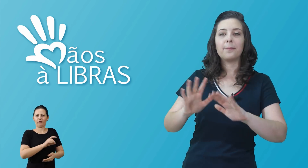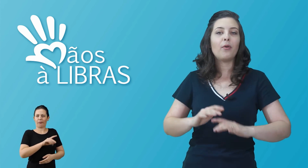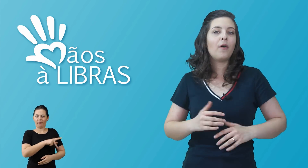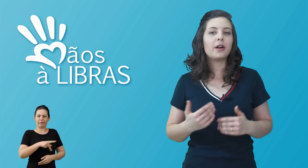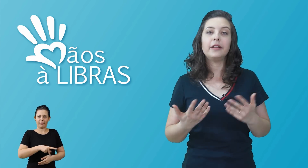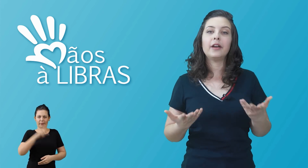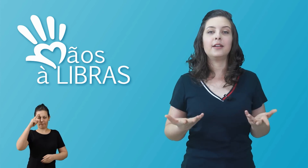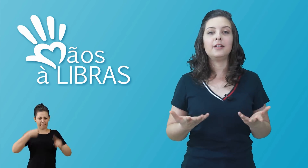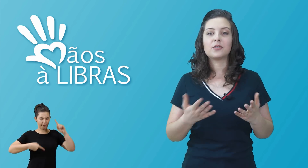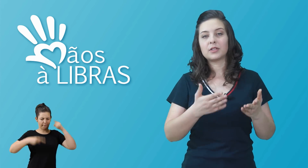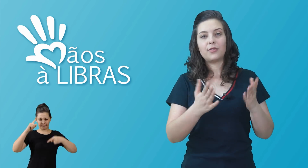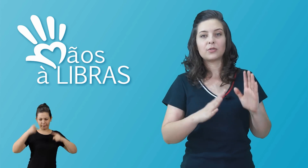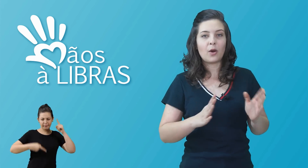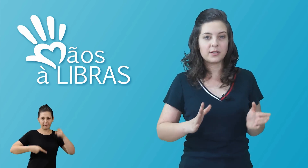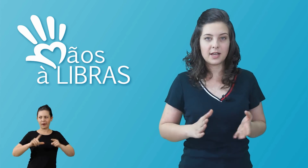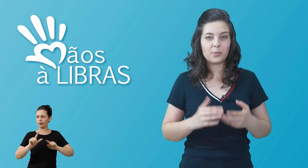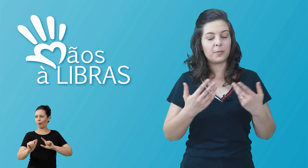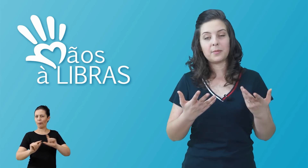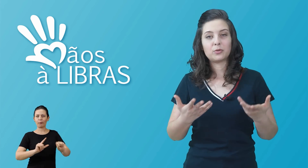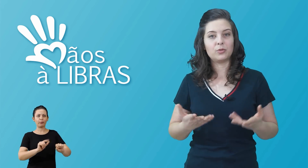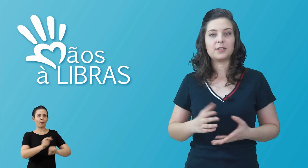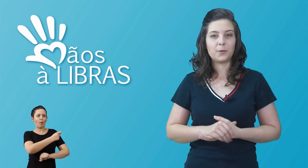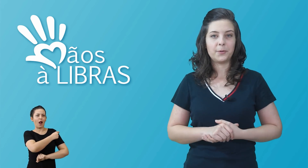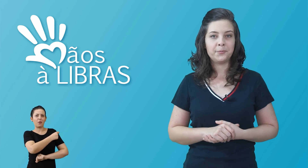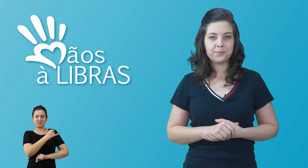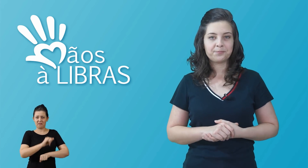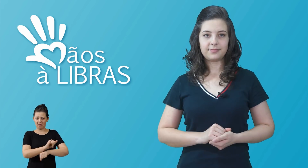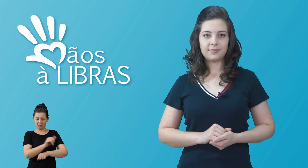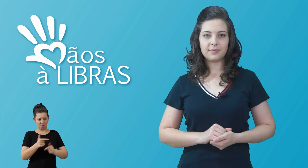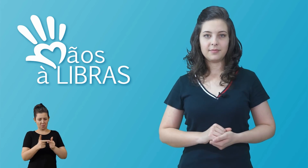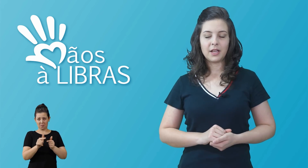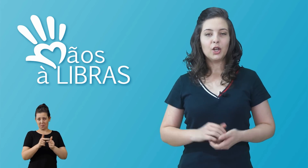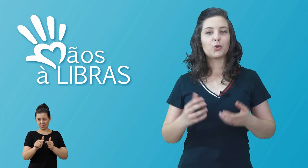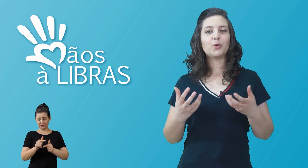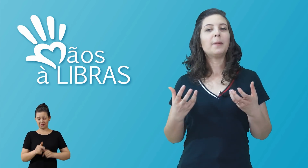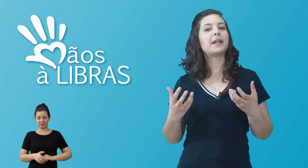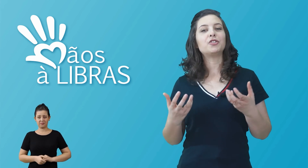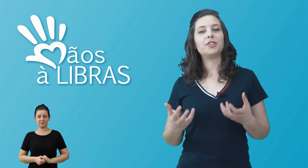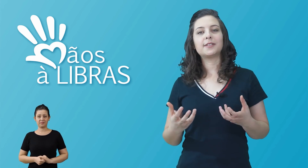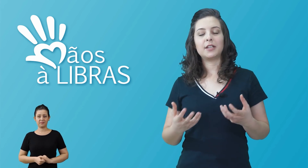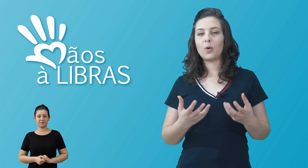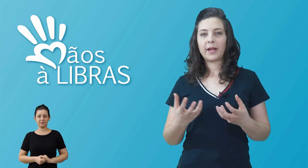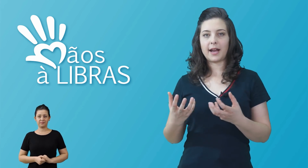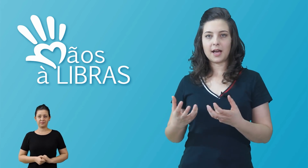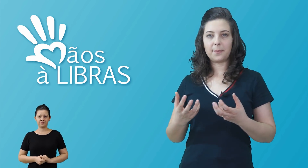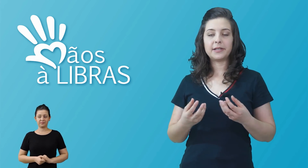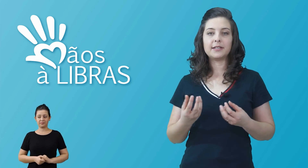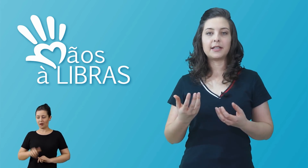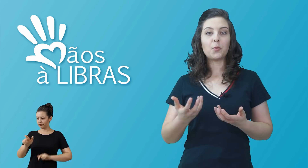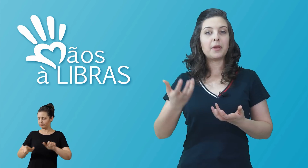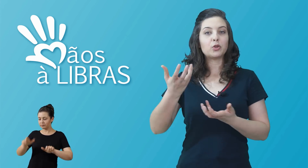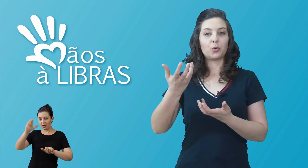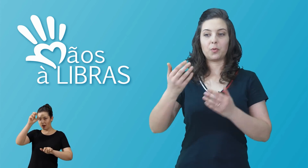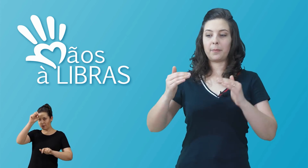mundo vai embora e aí se você faltar o azar, o problema é todo seu. Todo aprendiz em qualquer área